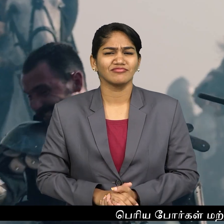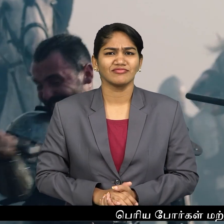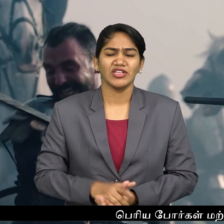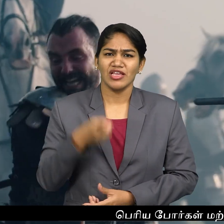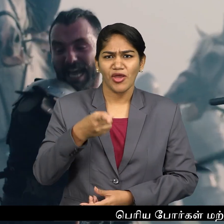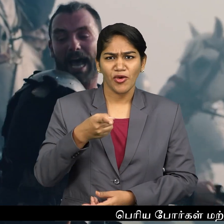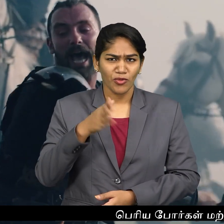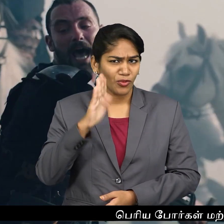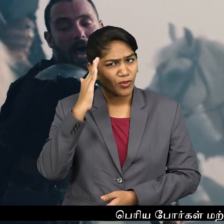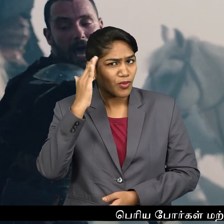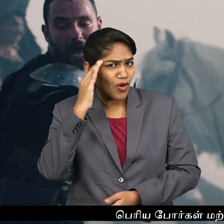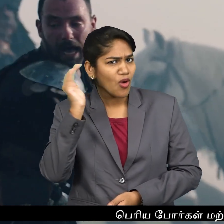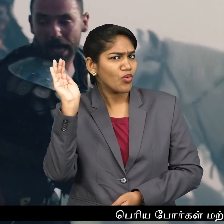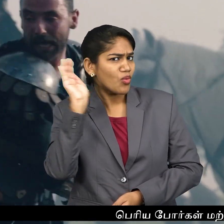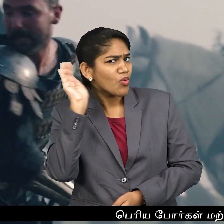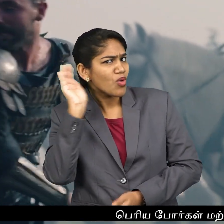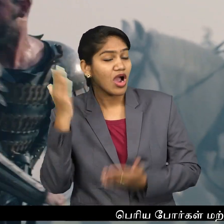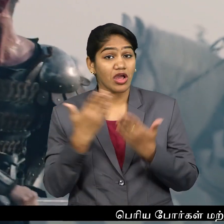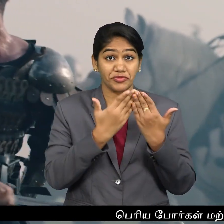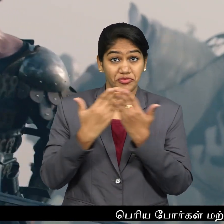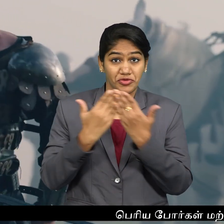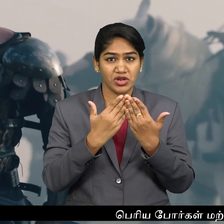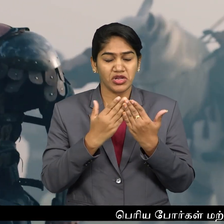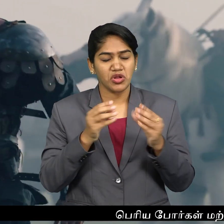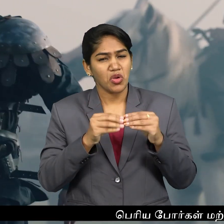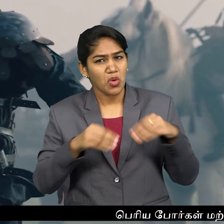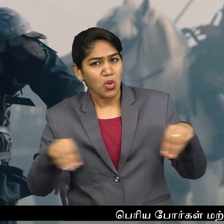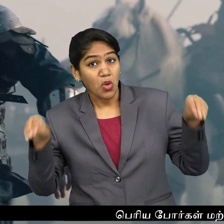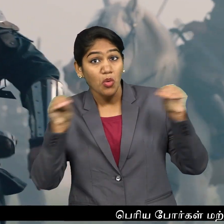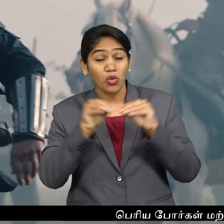இப்பொழுதெல்லாம் பெரிய போர்கள் மற்றும் வலுவான படைகள்